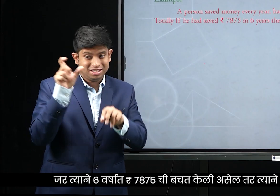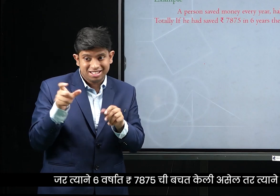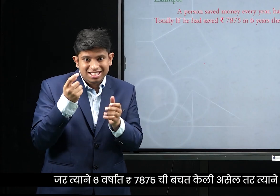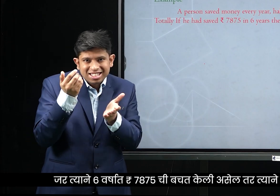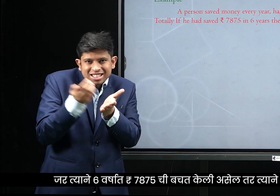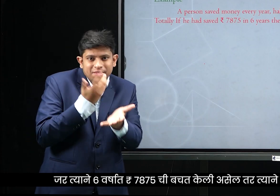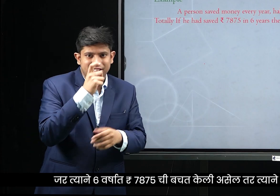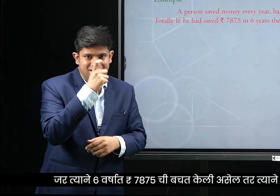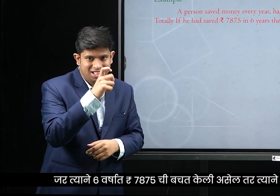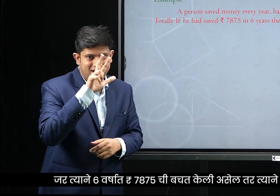त्याने 6 वर्षात